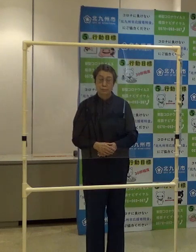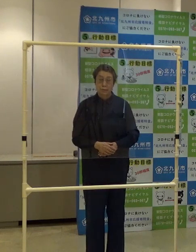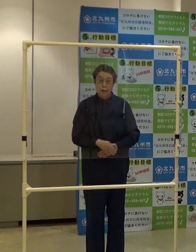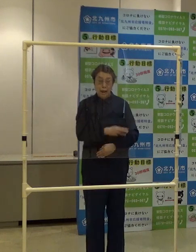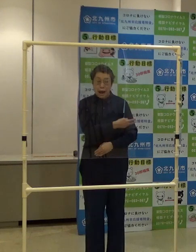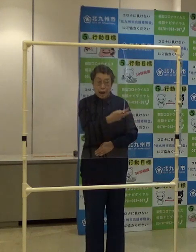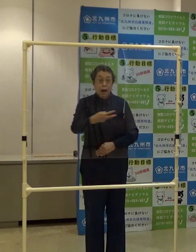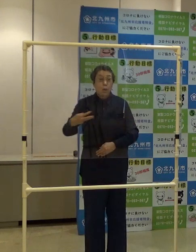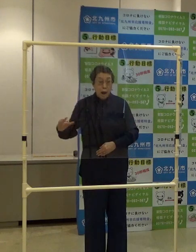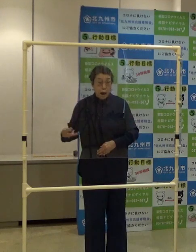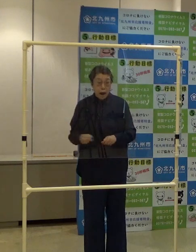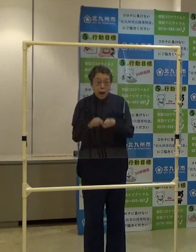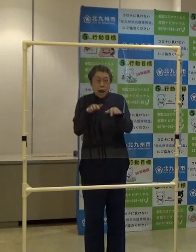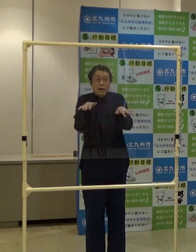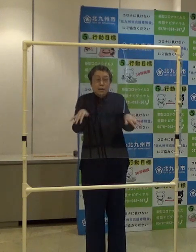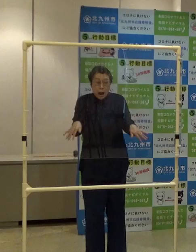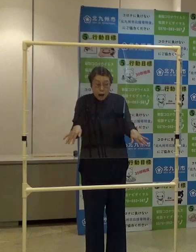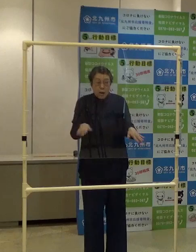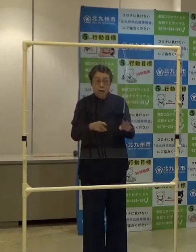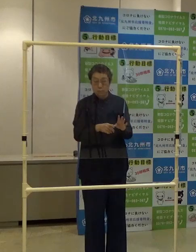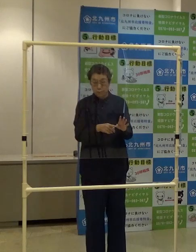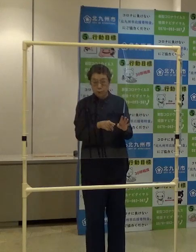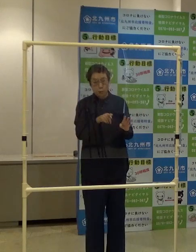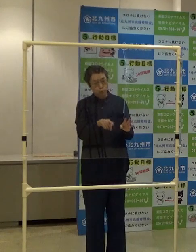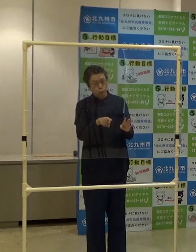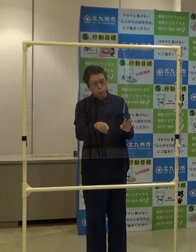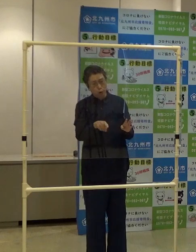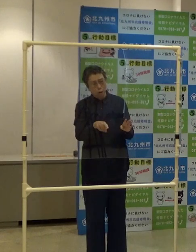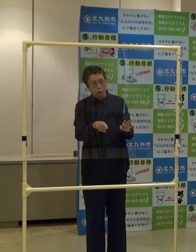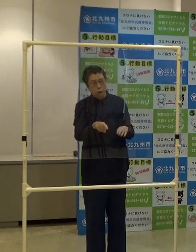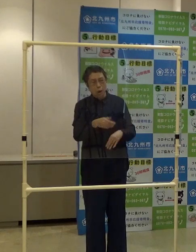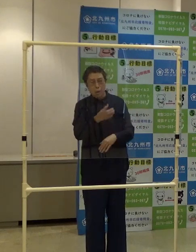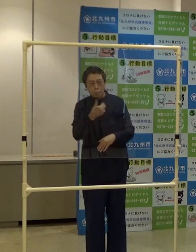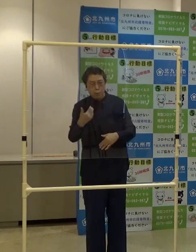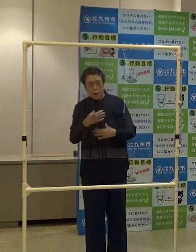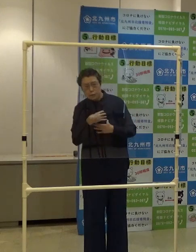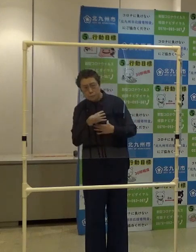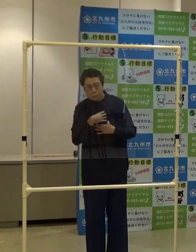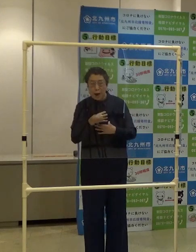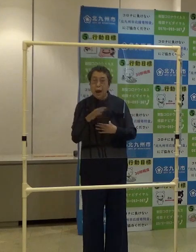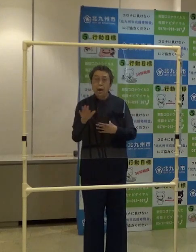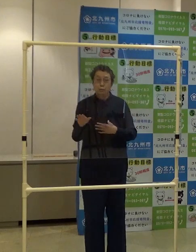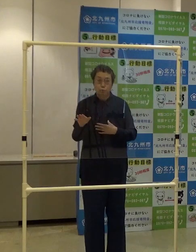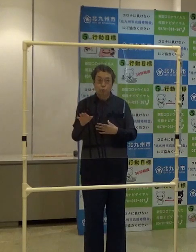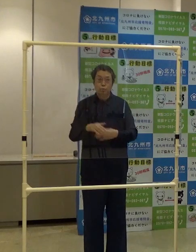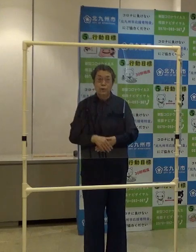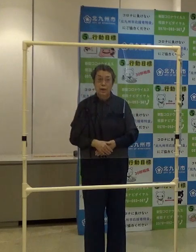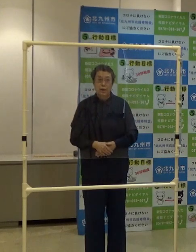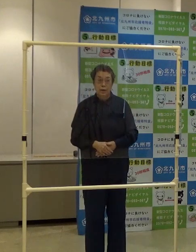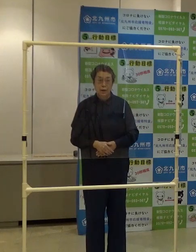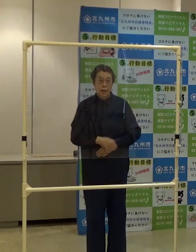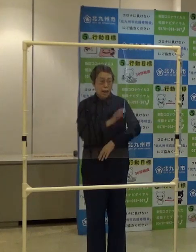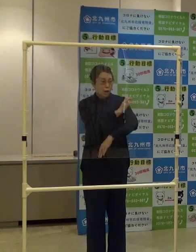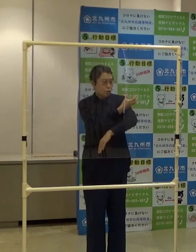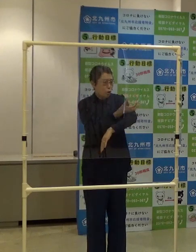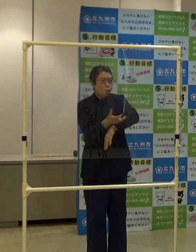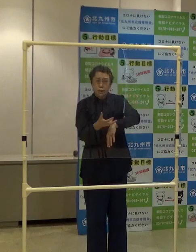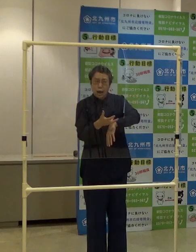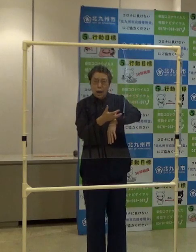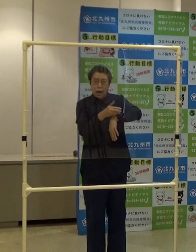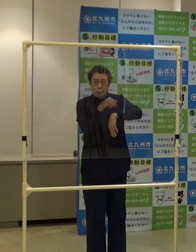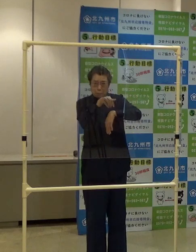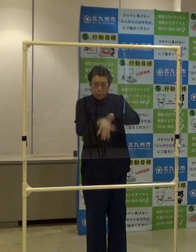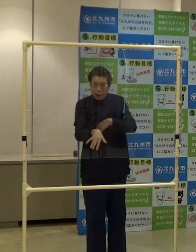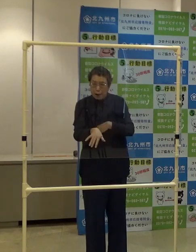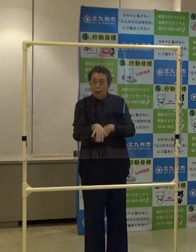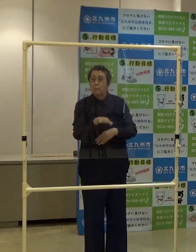川の氾濫というか、この水の恐れということもありますけれども、土砂崩れにそれがつながっ